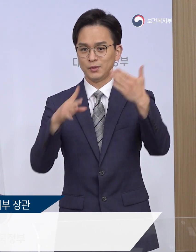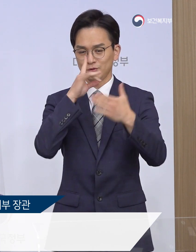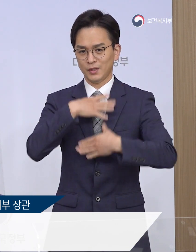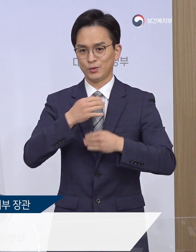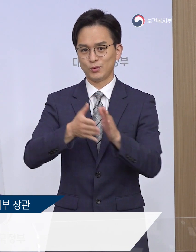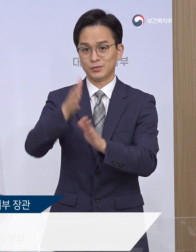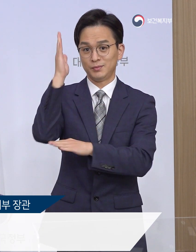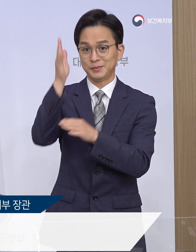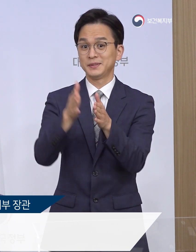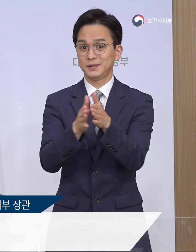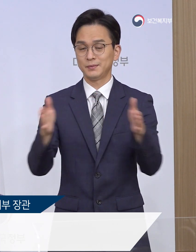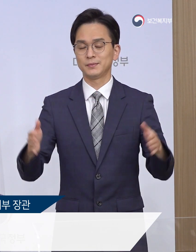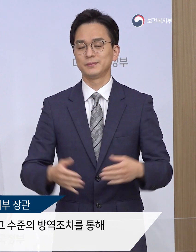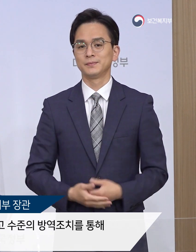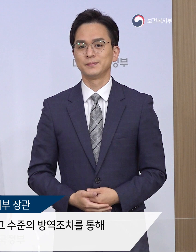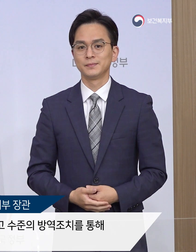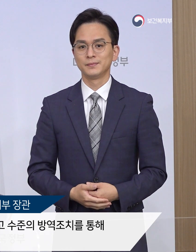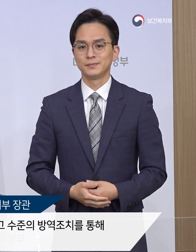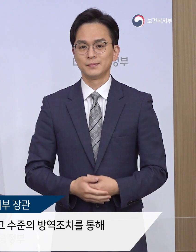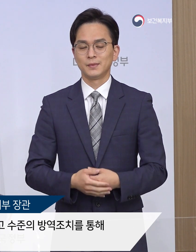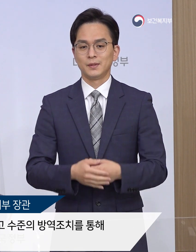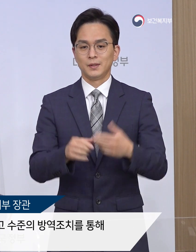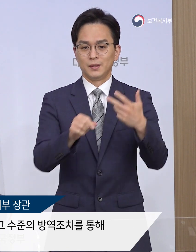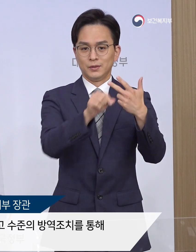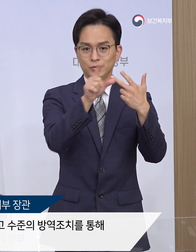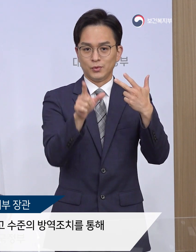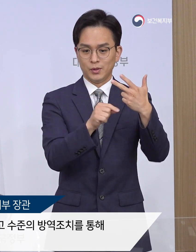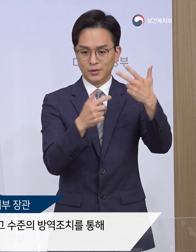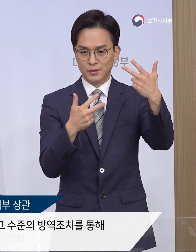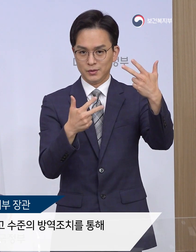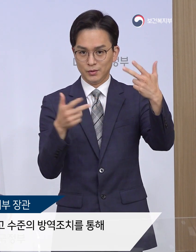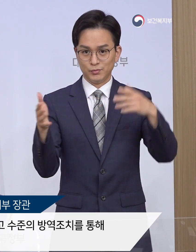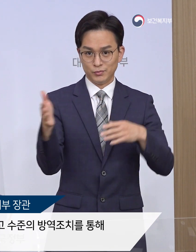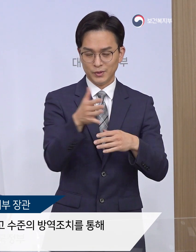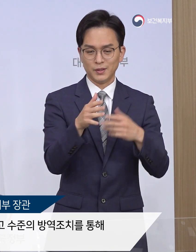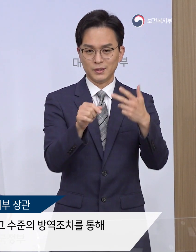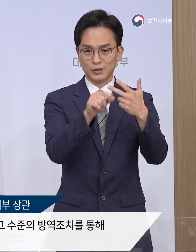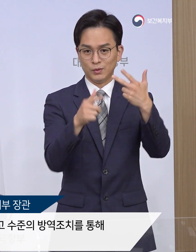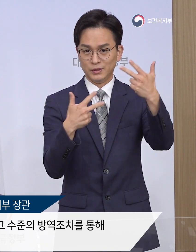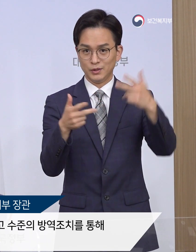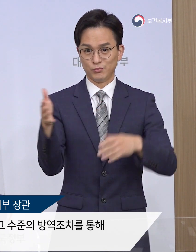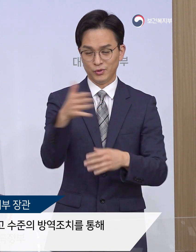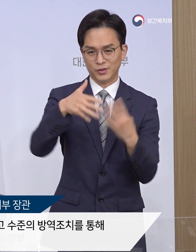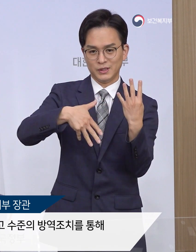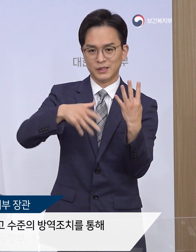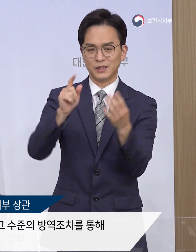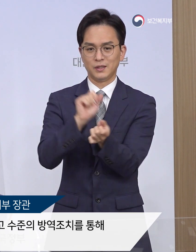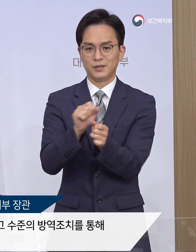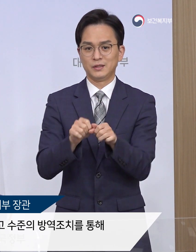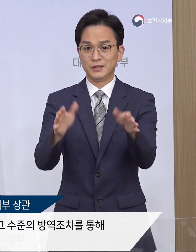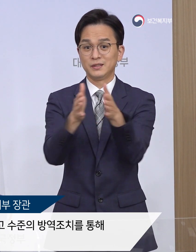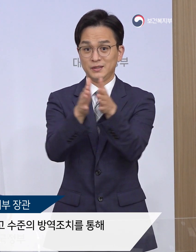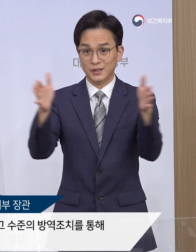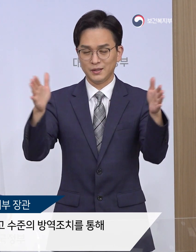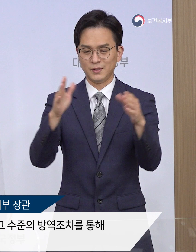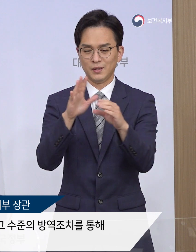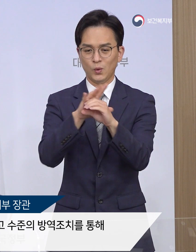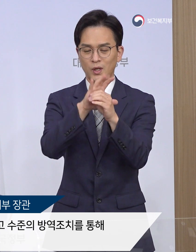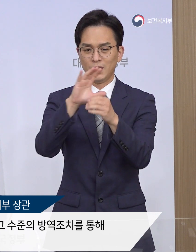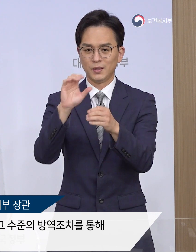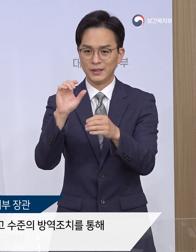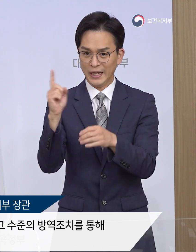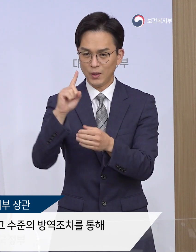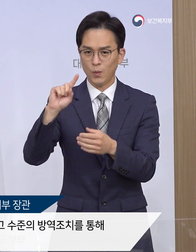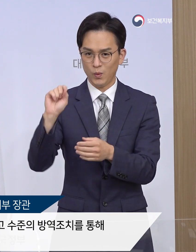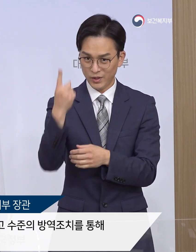브리핑을 시작하겠습니다. 7월부터 델타 변이로 인한 4차 유행을 맞아 최고 수준의 방역